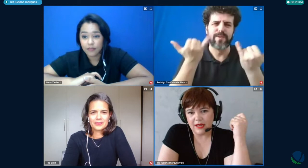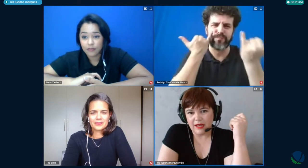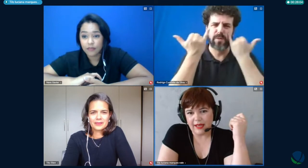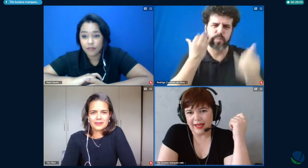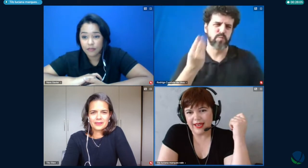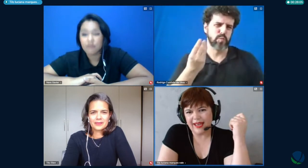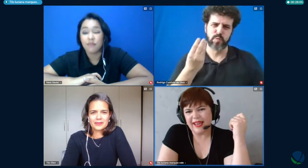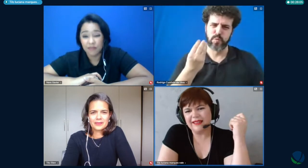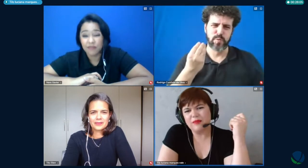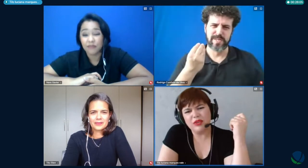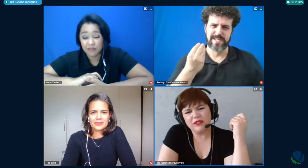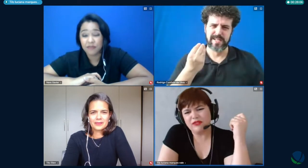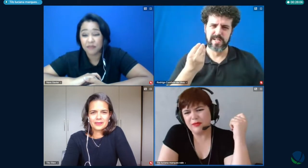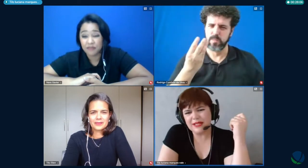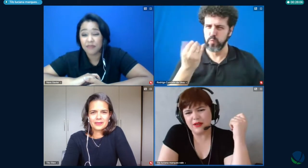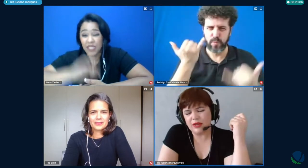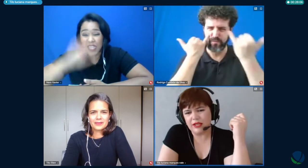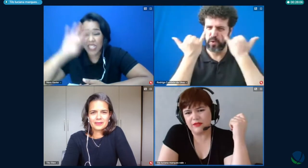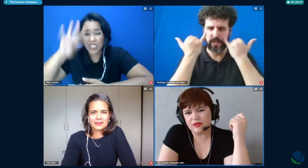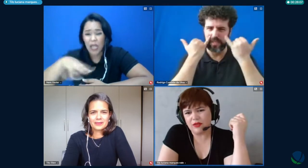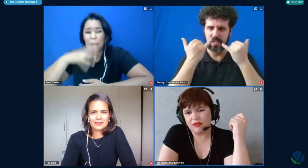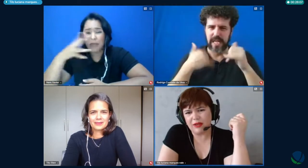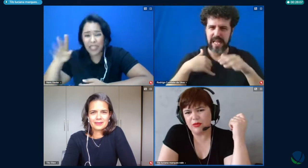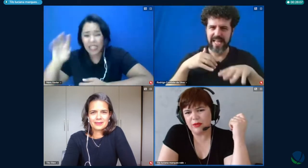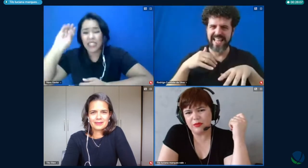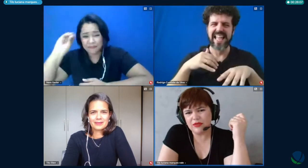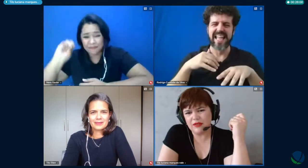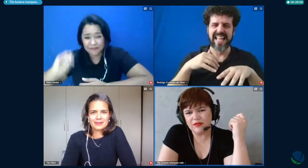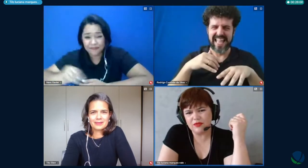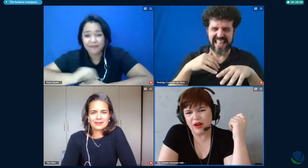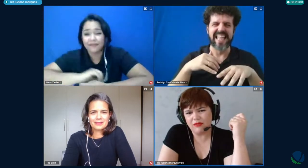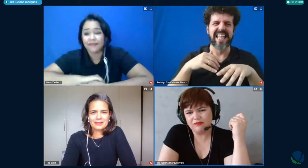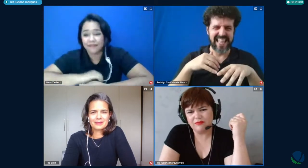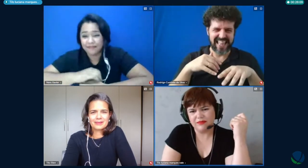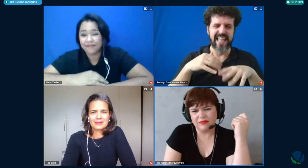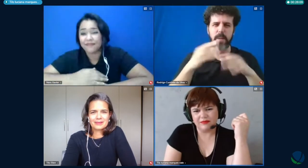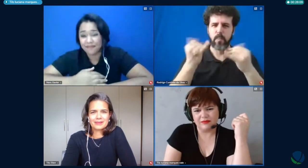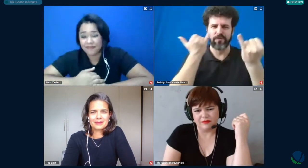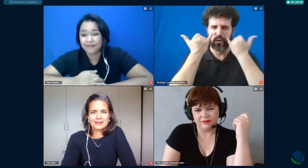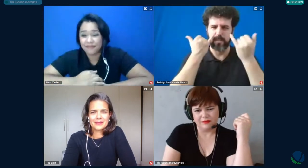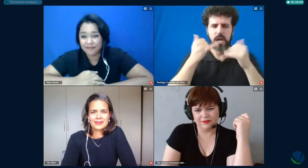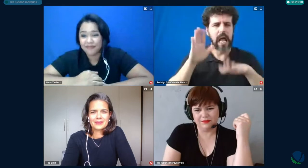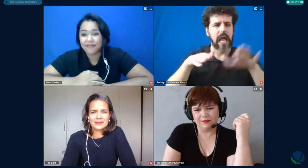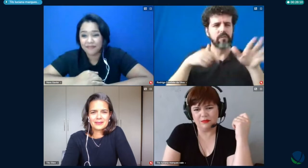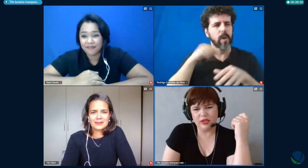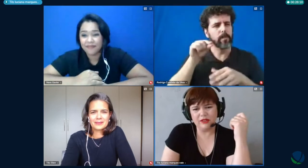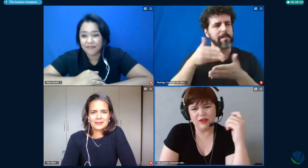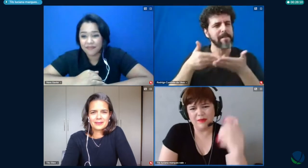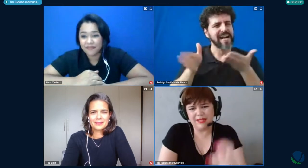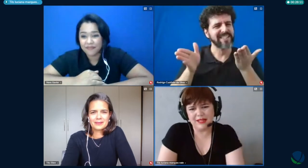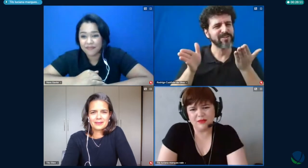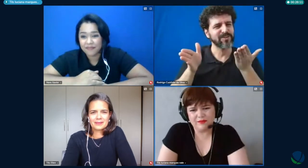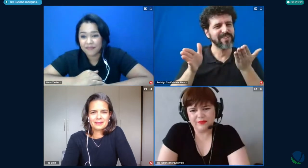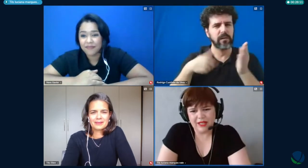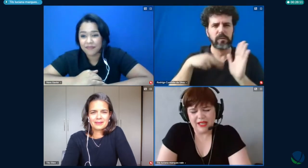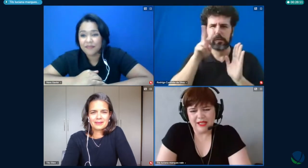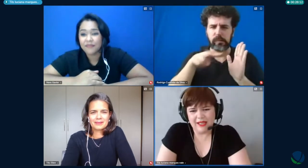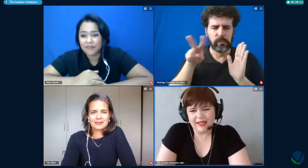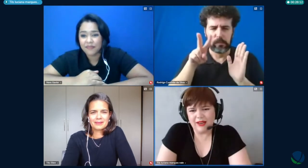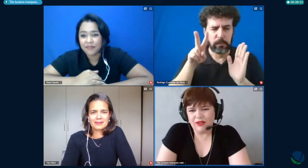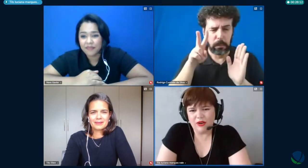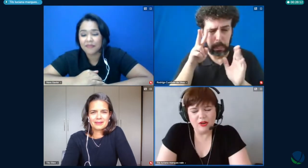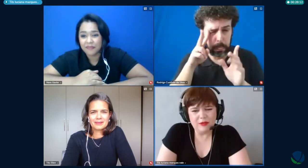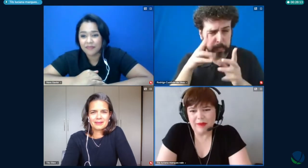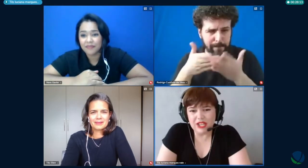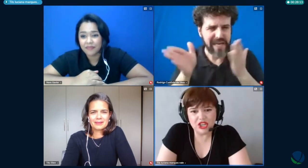apresenta, tem muita informação aqui visual, tem muita poluição visual, muita informação. E